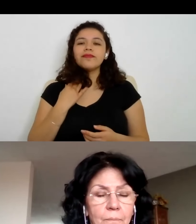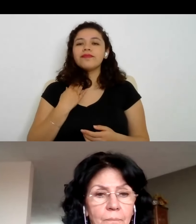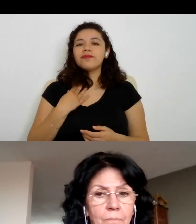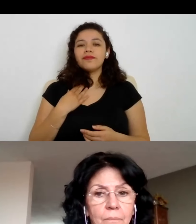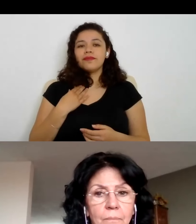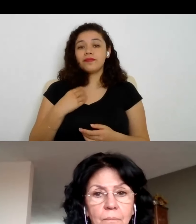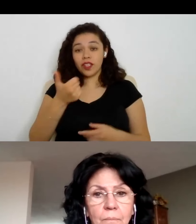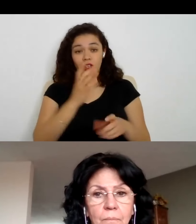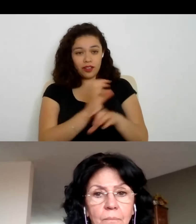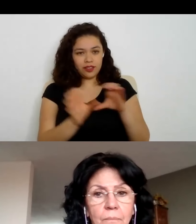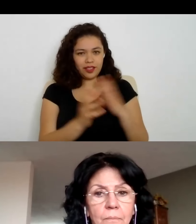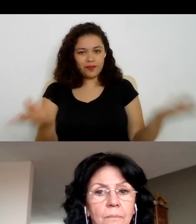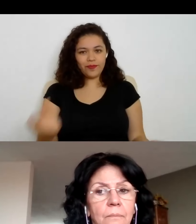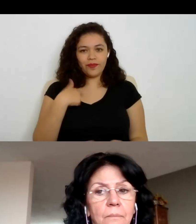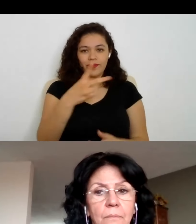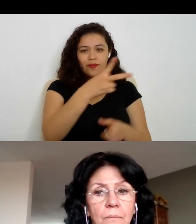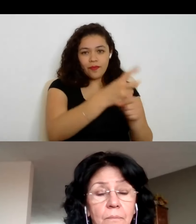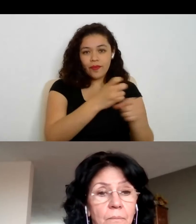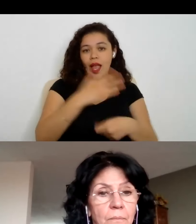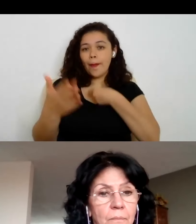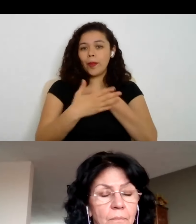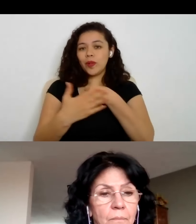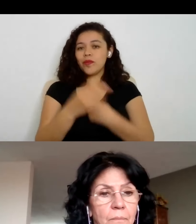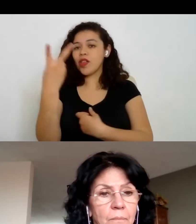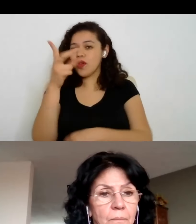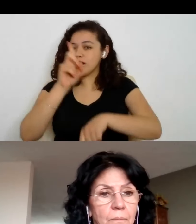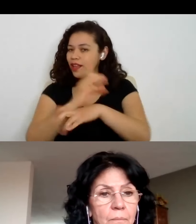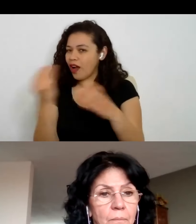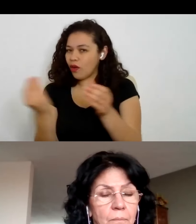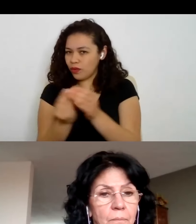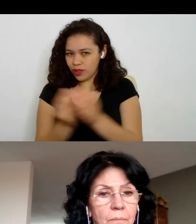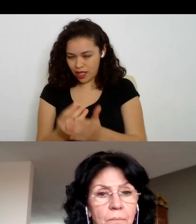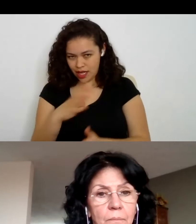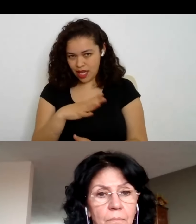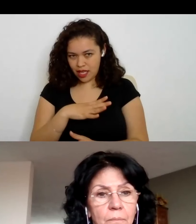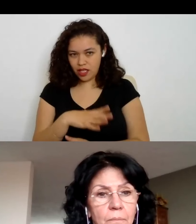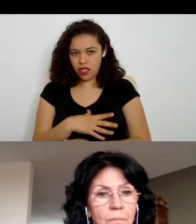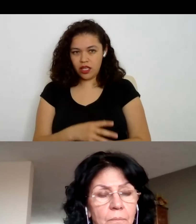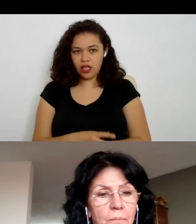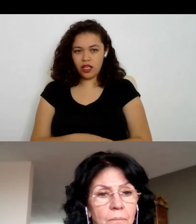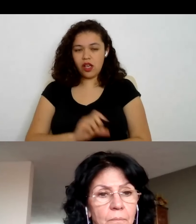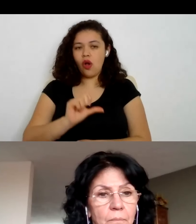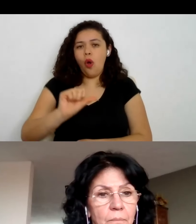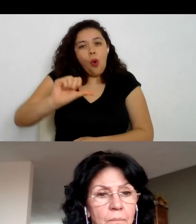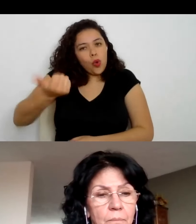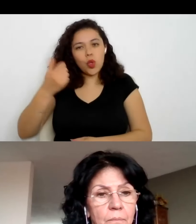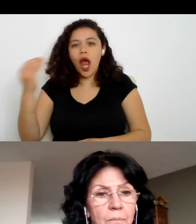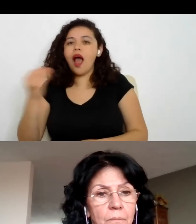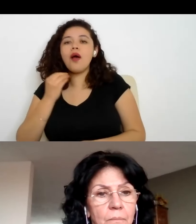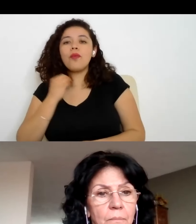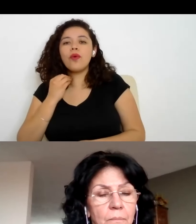pues los invito a las próximas 2 sesiones que vamos a tener, que las van a dar otros abogados de